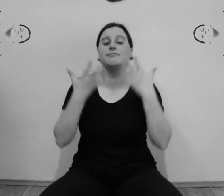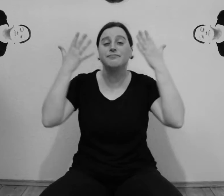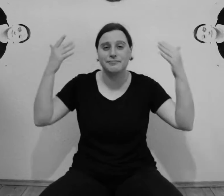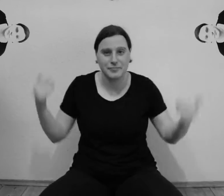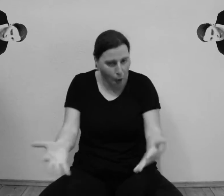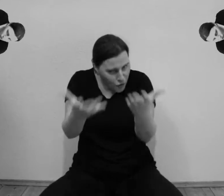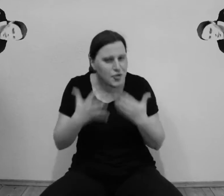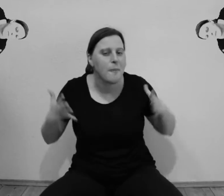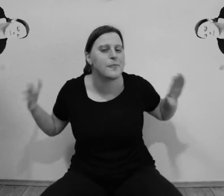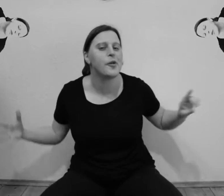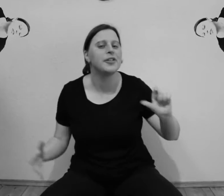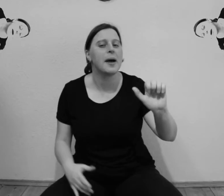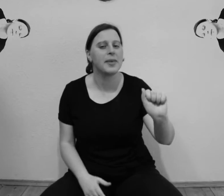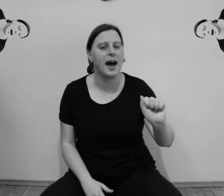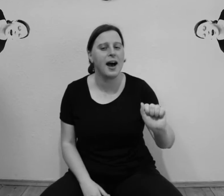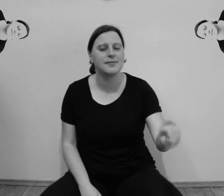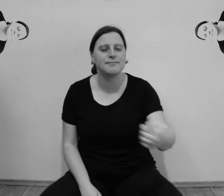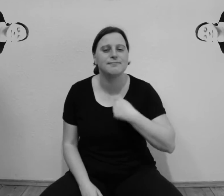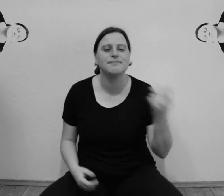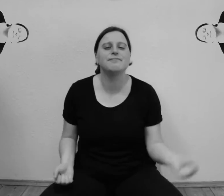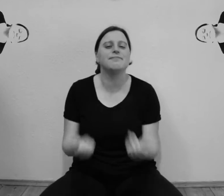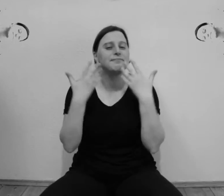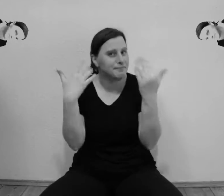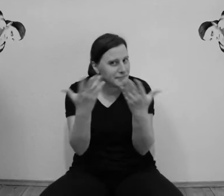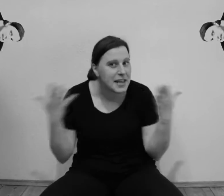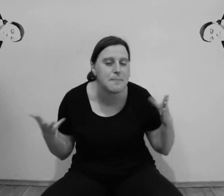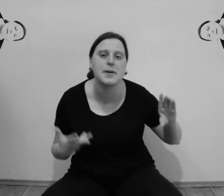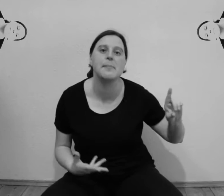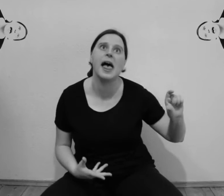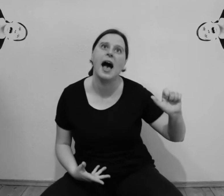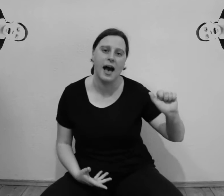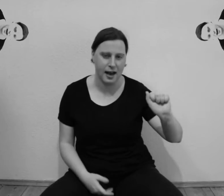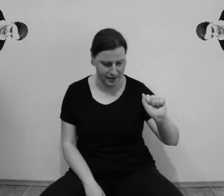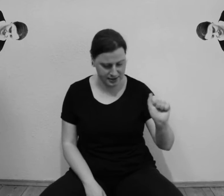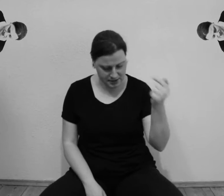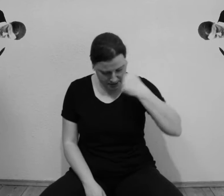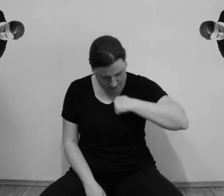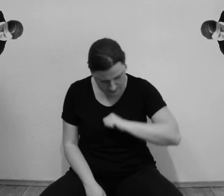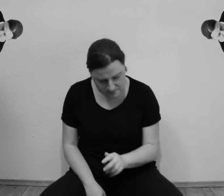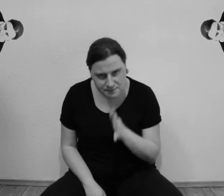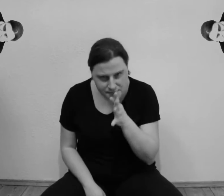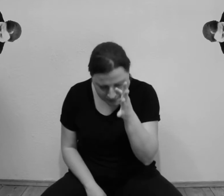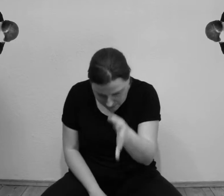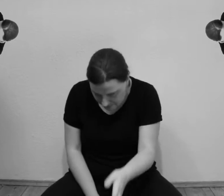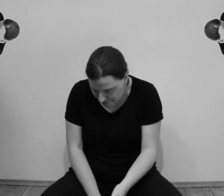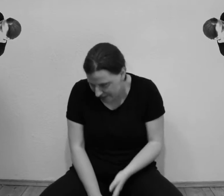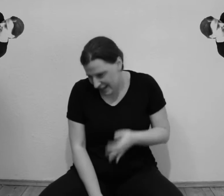mich Komm, Rosa, bla, erleuchte mich Gib mir Blubbern und sprich durch mich